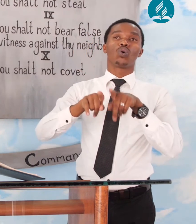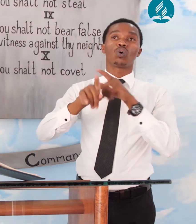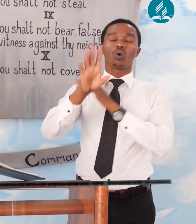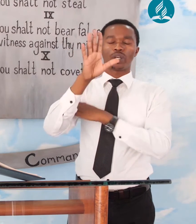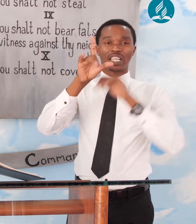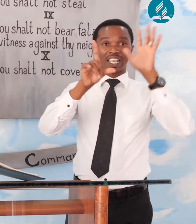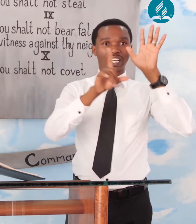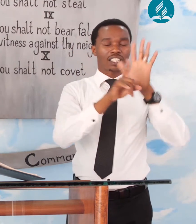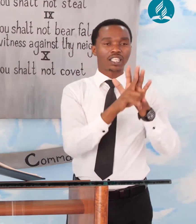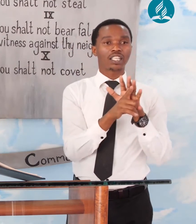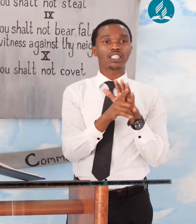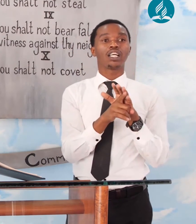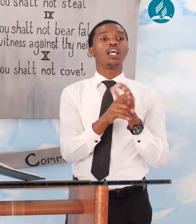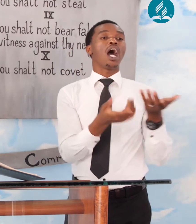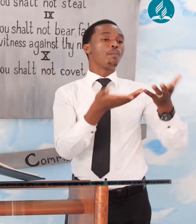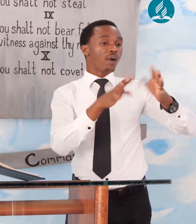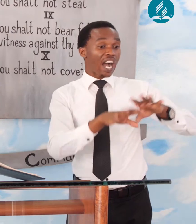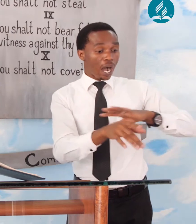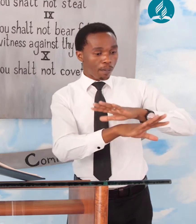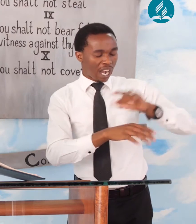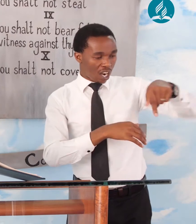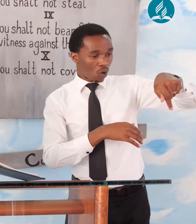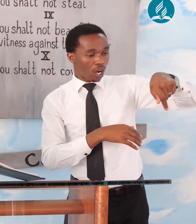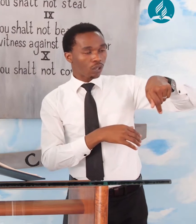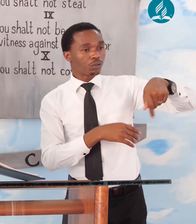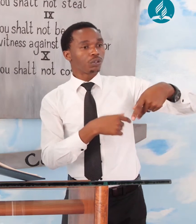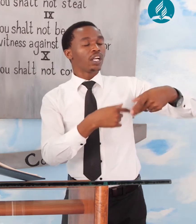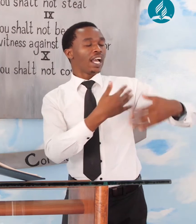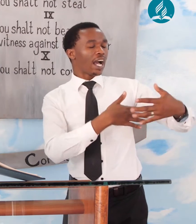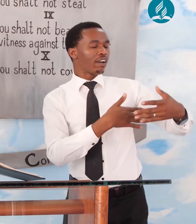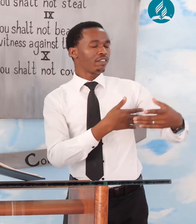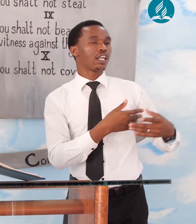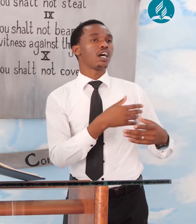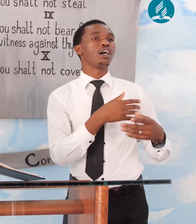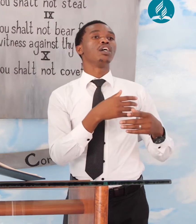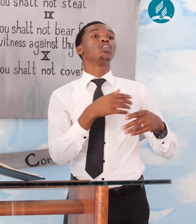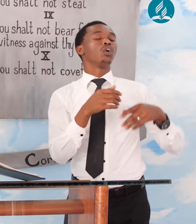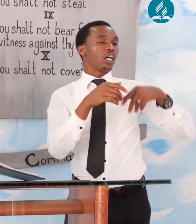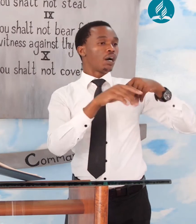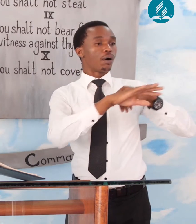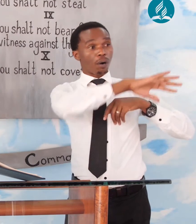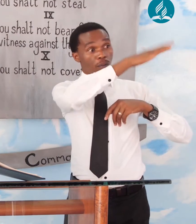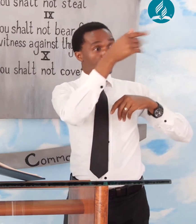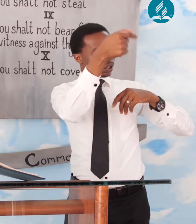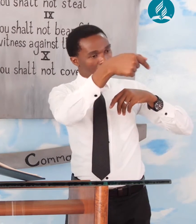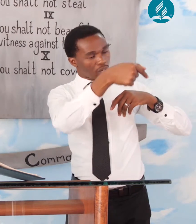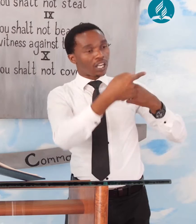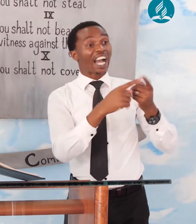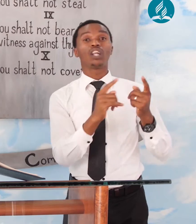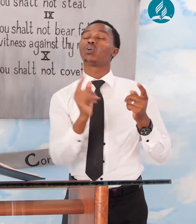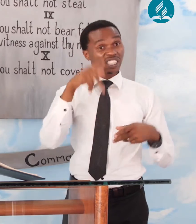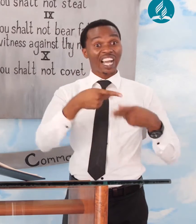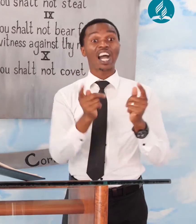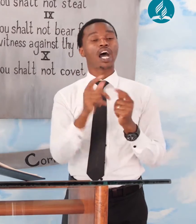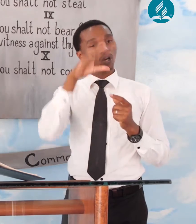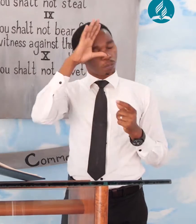gikombe cyo mu gihugu cy'i Mowabu giteganye ni Beti Peori ariko ntawuzi igituro cye na bugingo